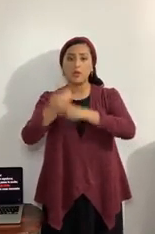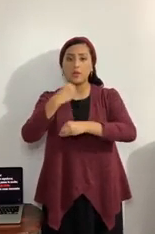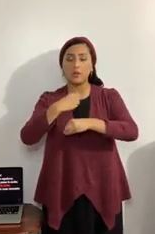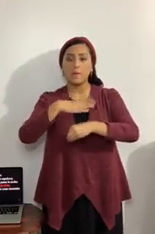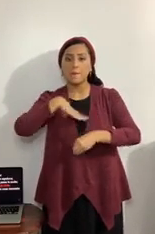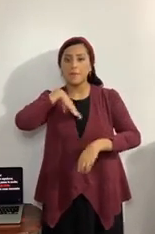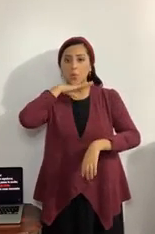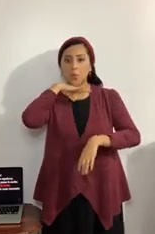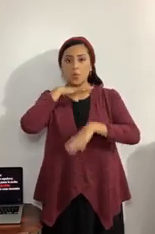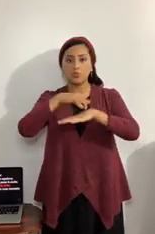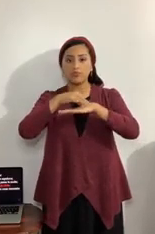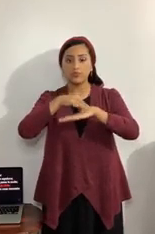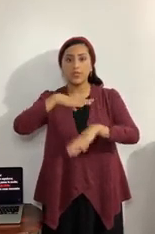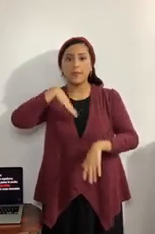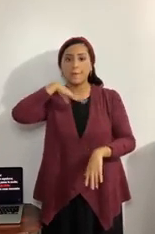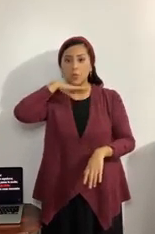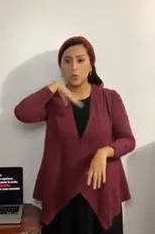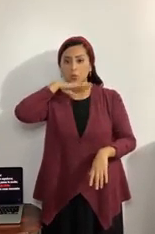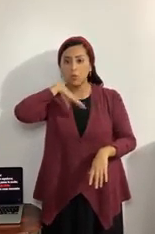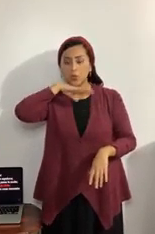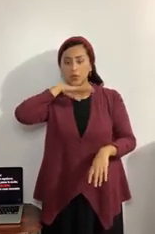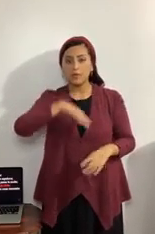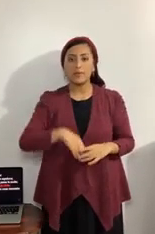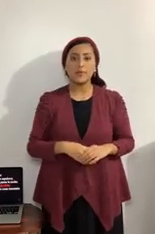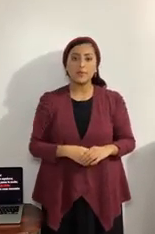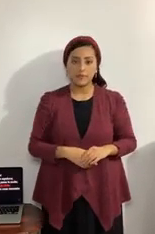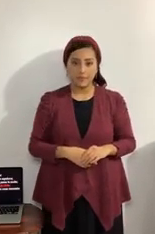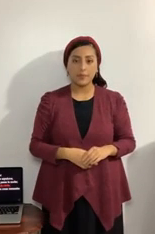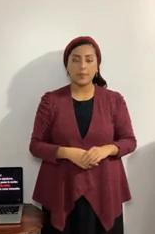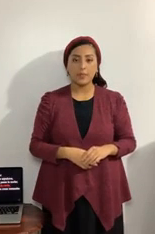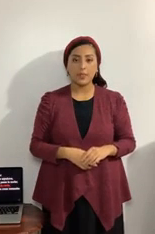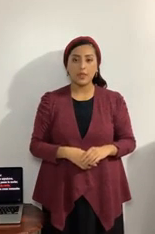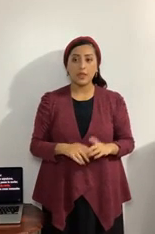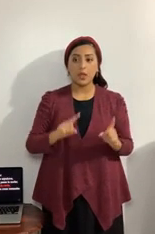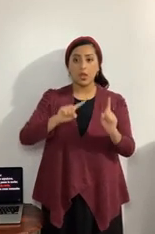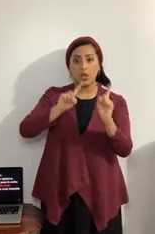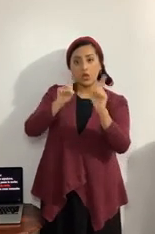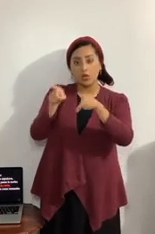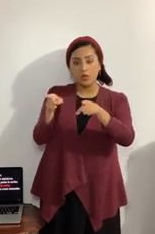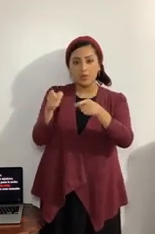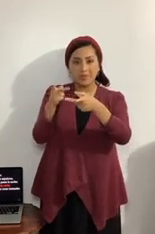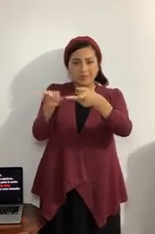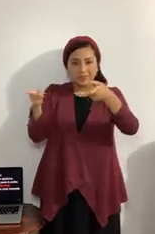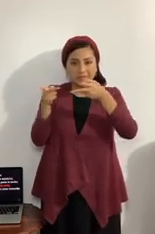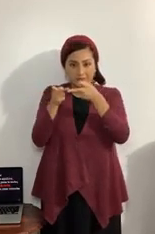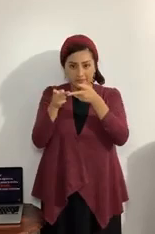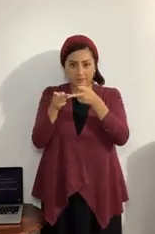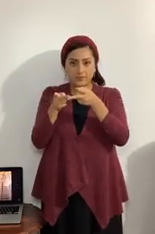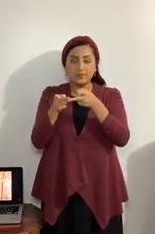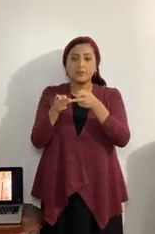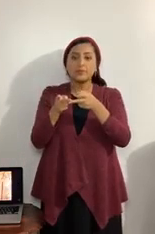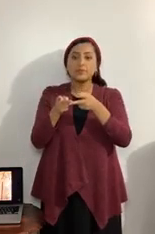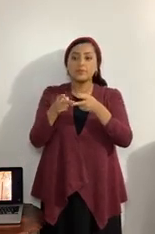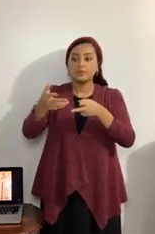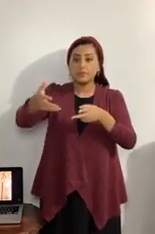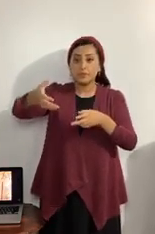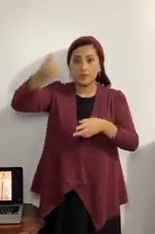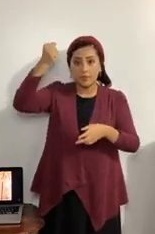cerdo, comiendo carne de cerdo. Entonces iban a los huertos, tomaban un árbol